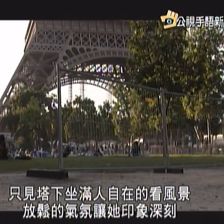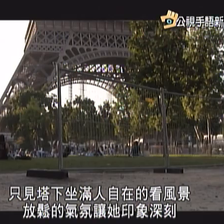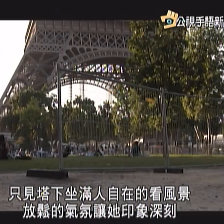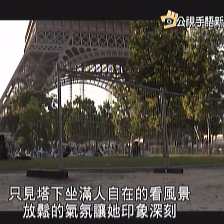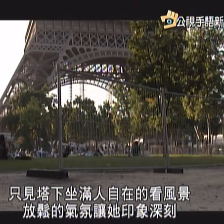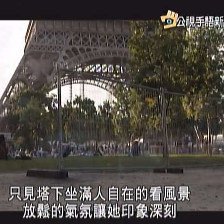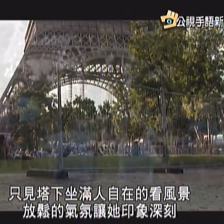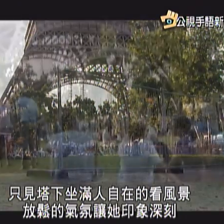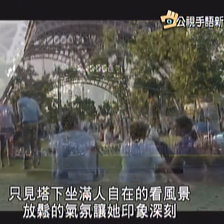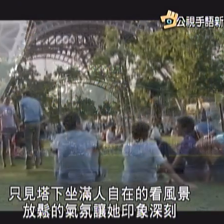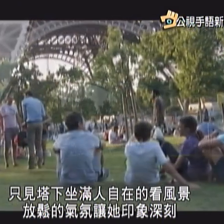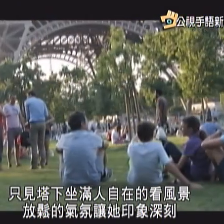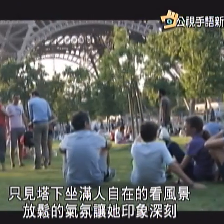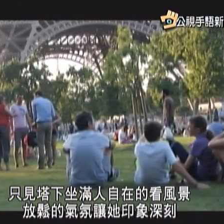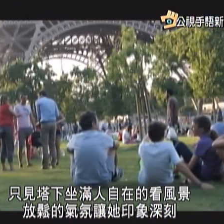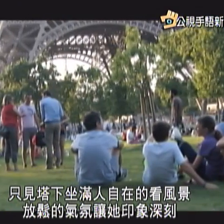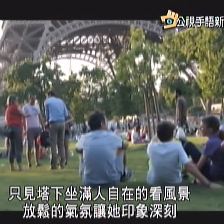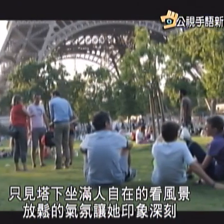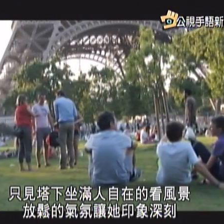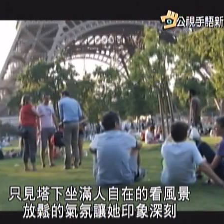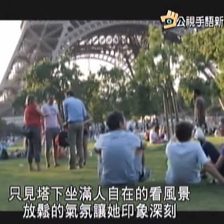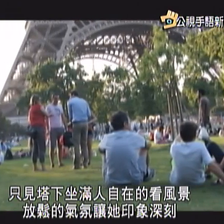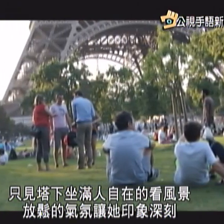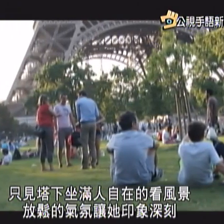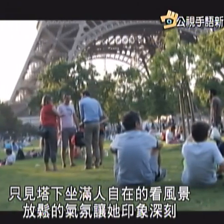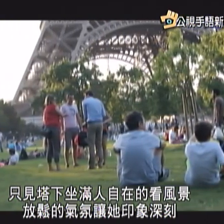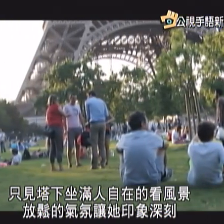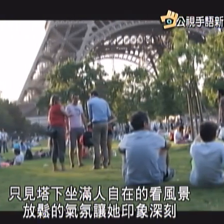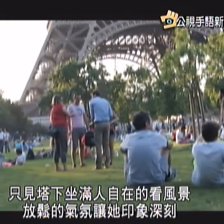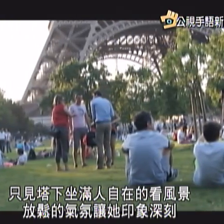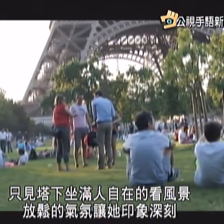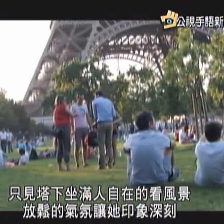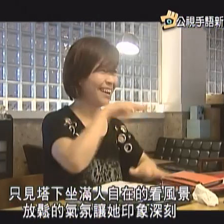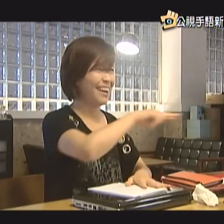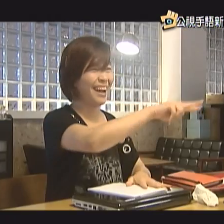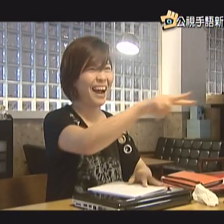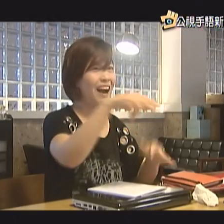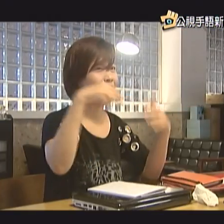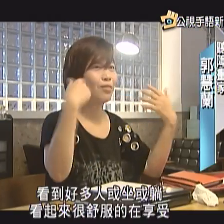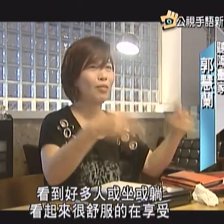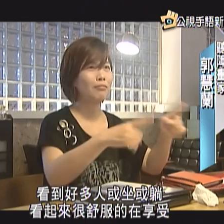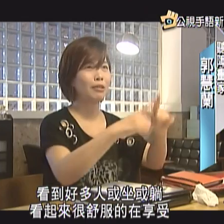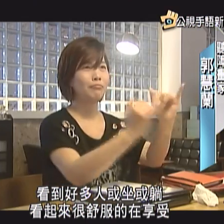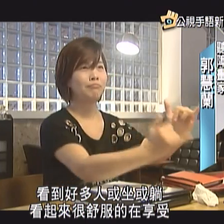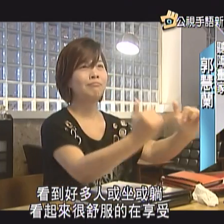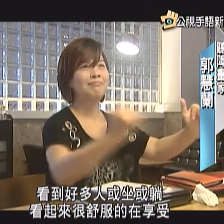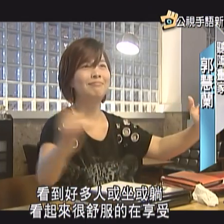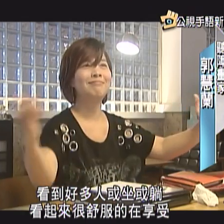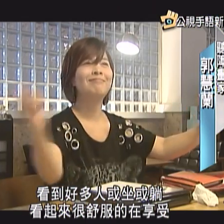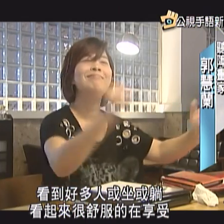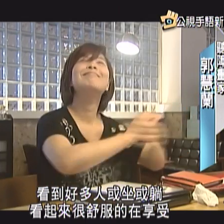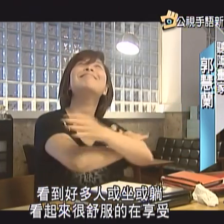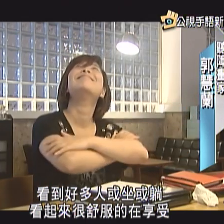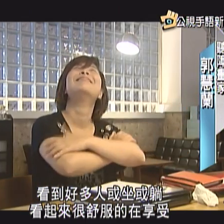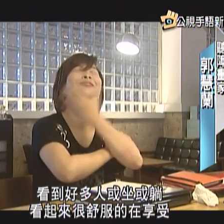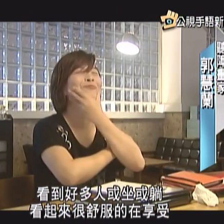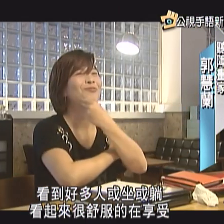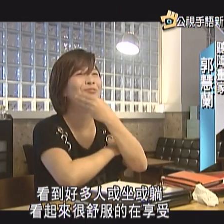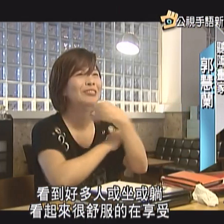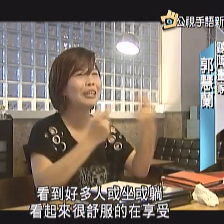坐满人，自在地看风景，放松的气氛让他印象深刻。 看到了好多人或坐或躺，看起来很舒